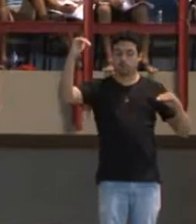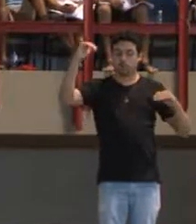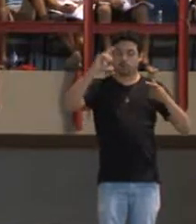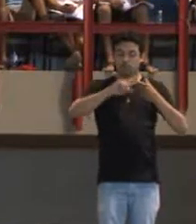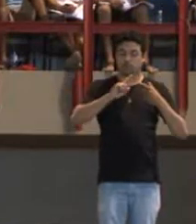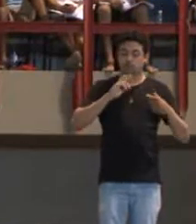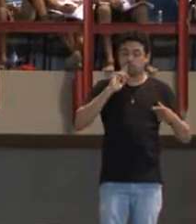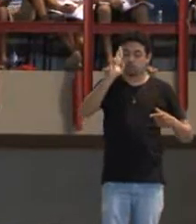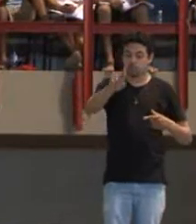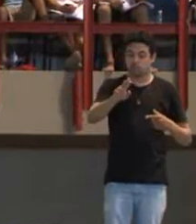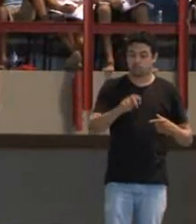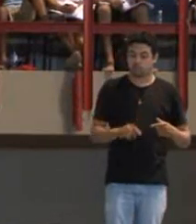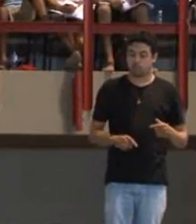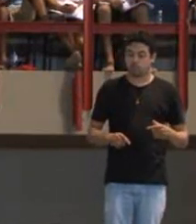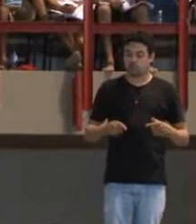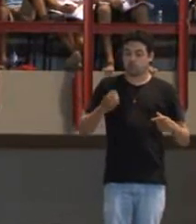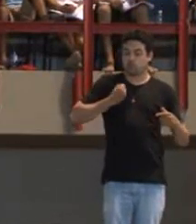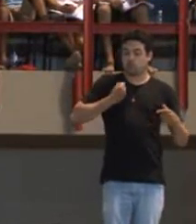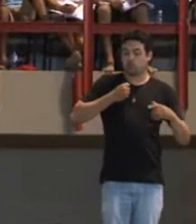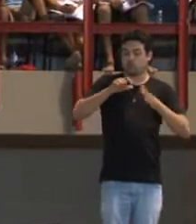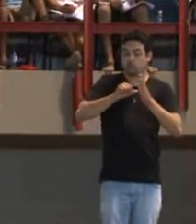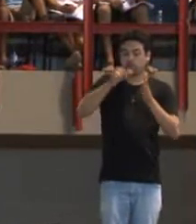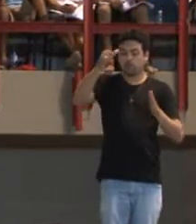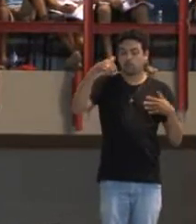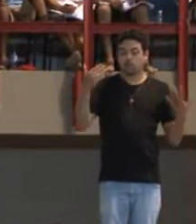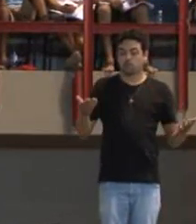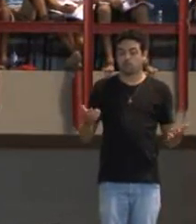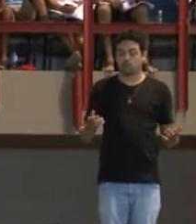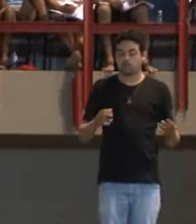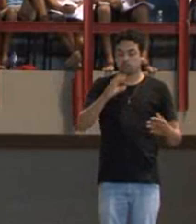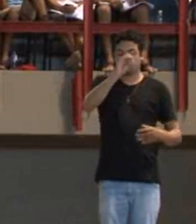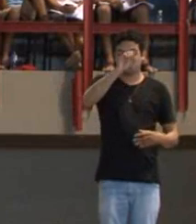diga outra coisa? Qual é o primeiro valor que tem escrito aí?